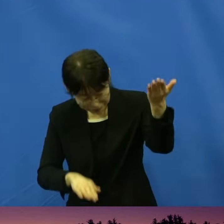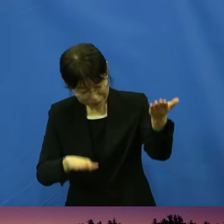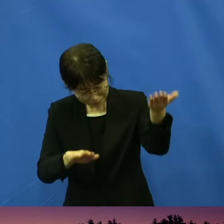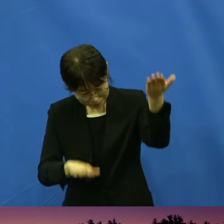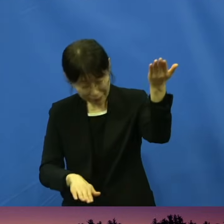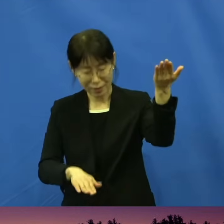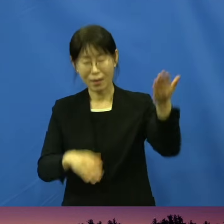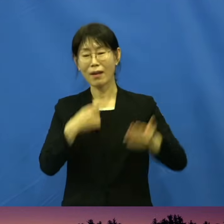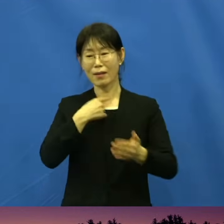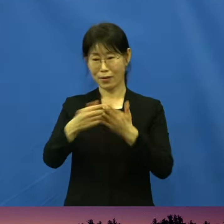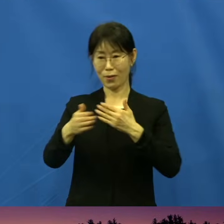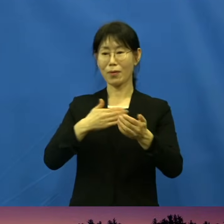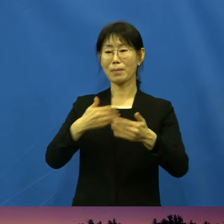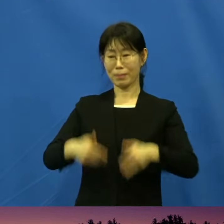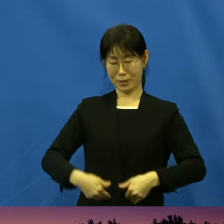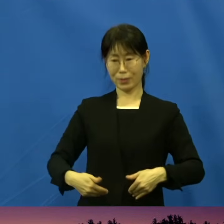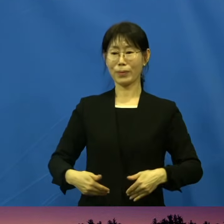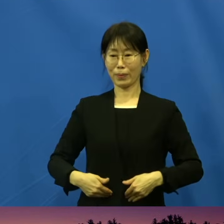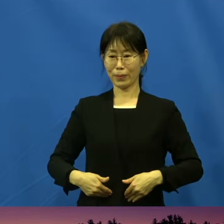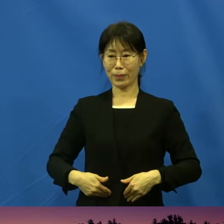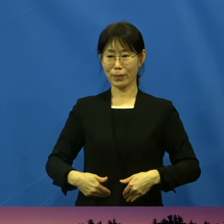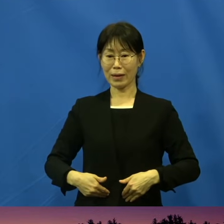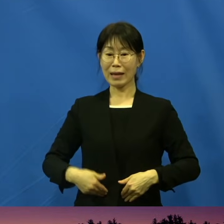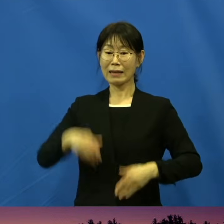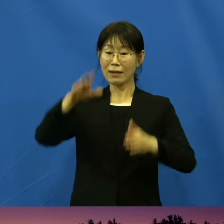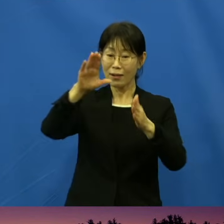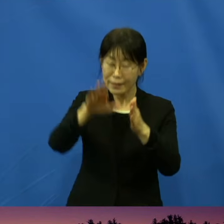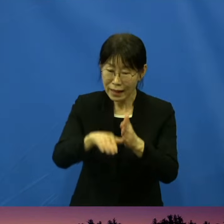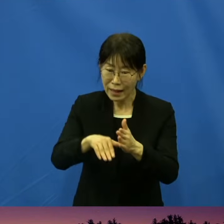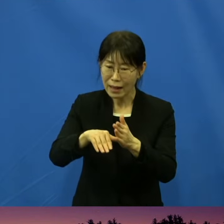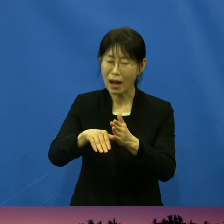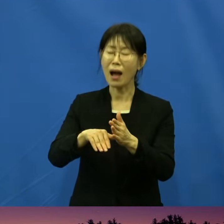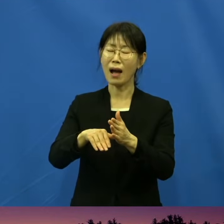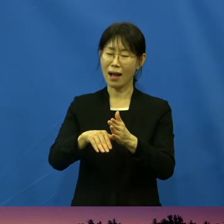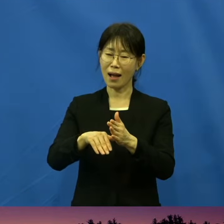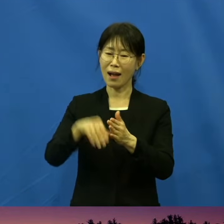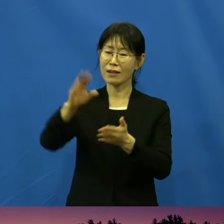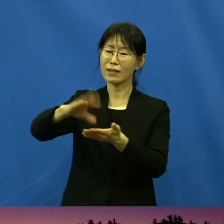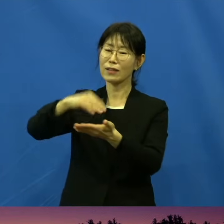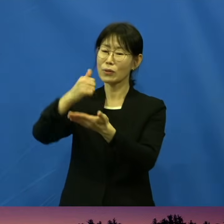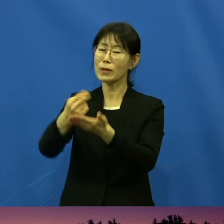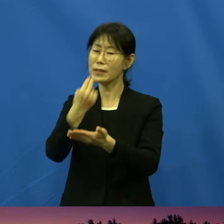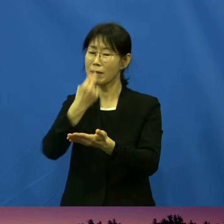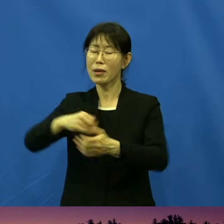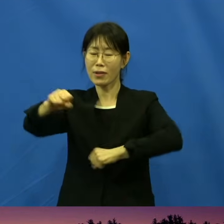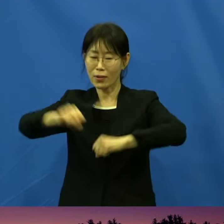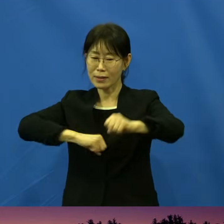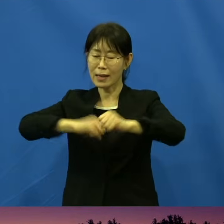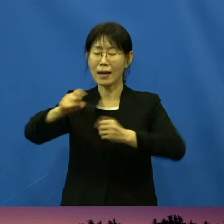그런 경험을 해 나갈 때 그 일들 속에 그리스도가 드러나고 그리스도 생명의 역사가 나타나요.